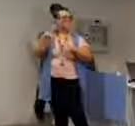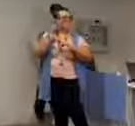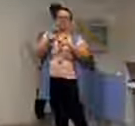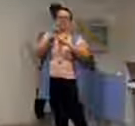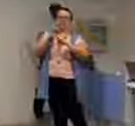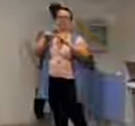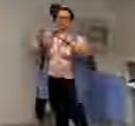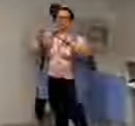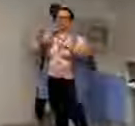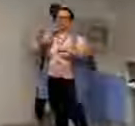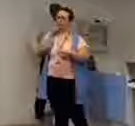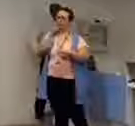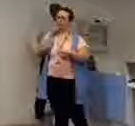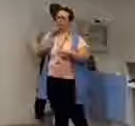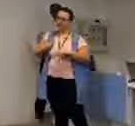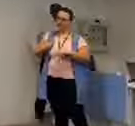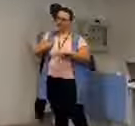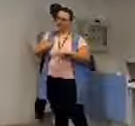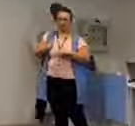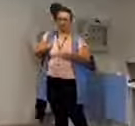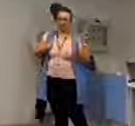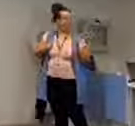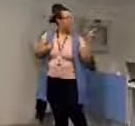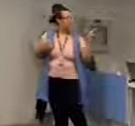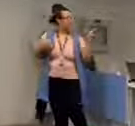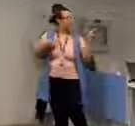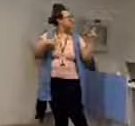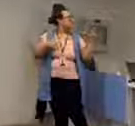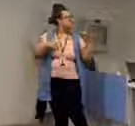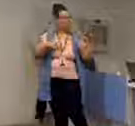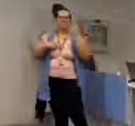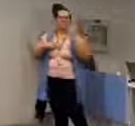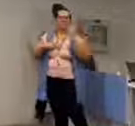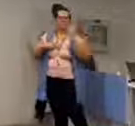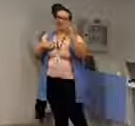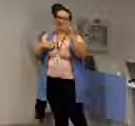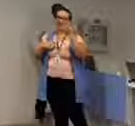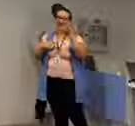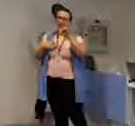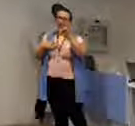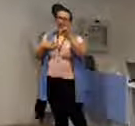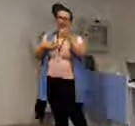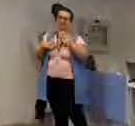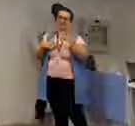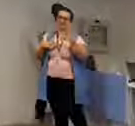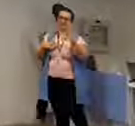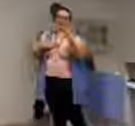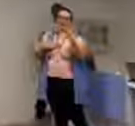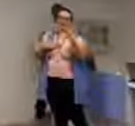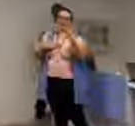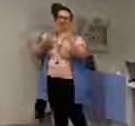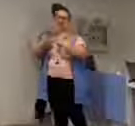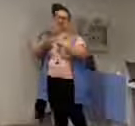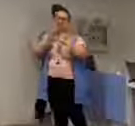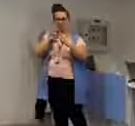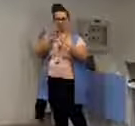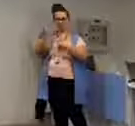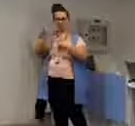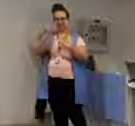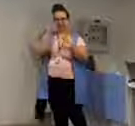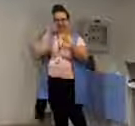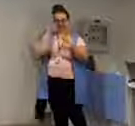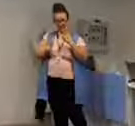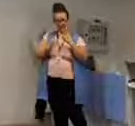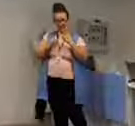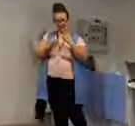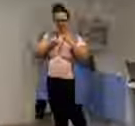ele. Aqui eu tenho 3 posições, por exemplo, né? E no segundo e no terceiro turno, enquanto eu